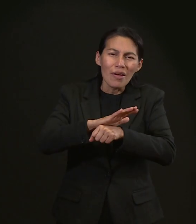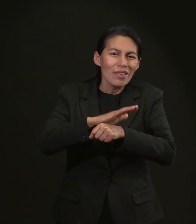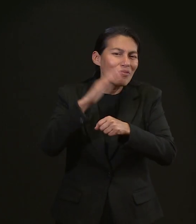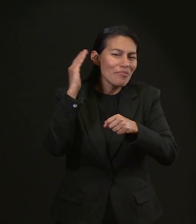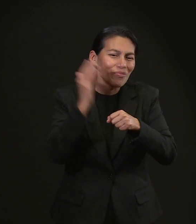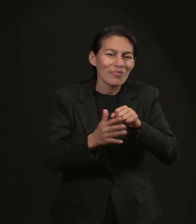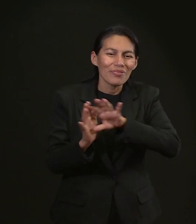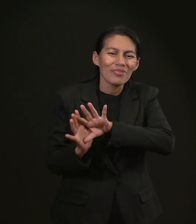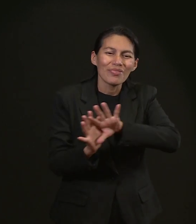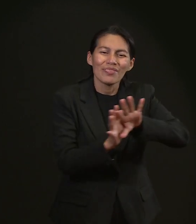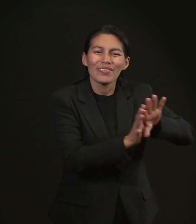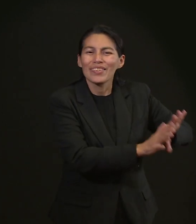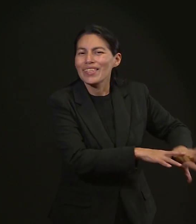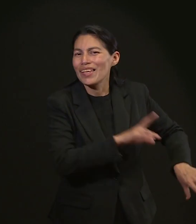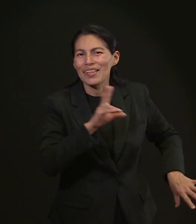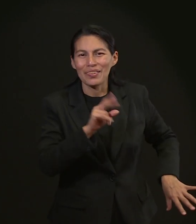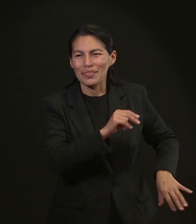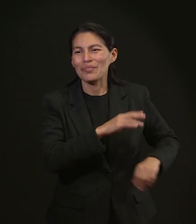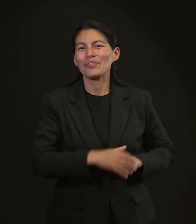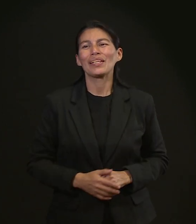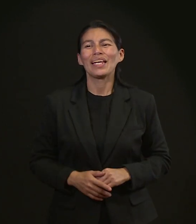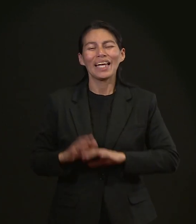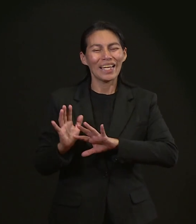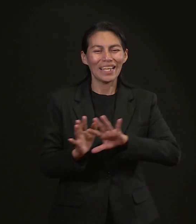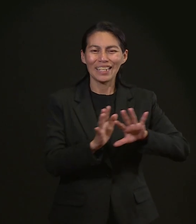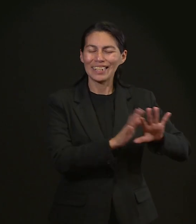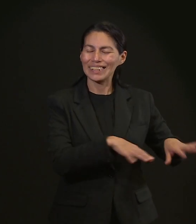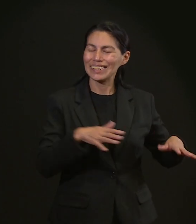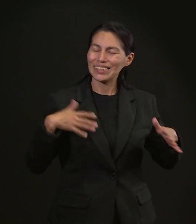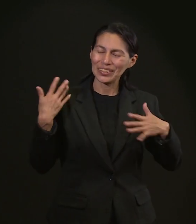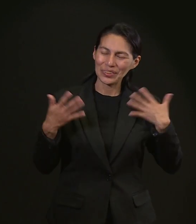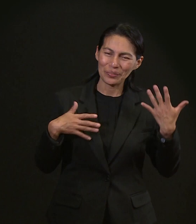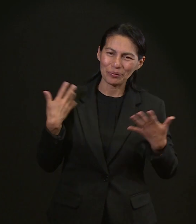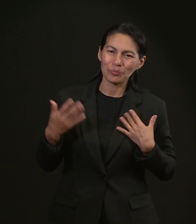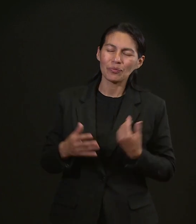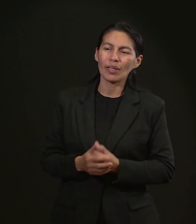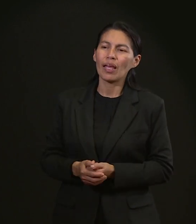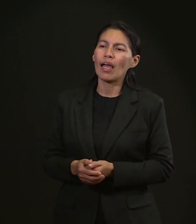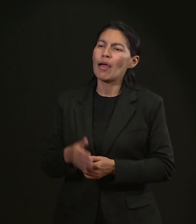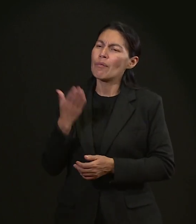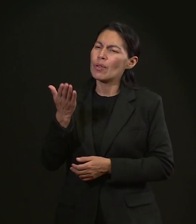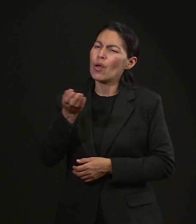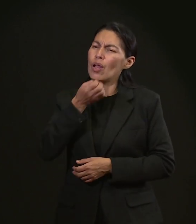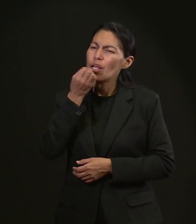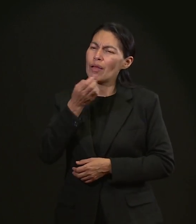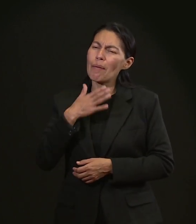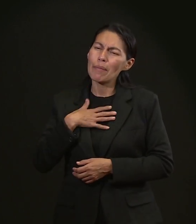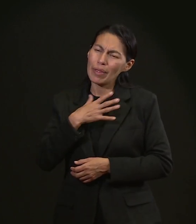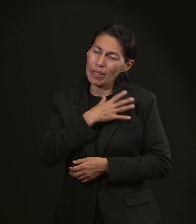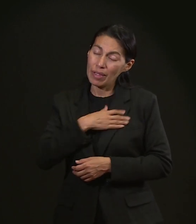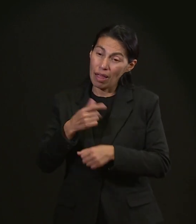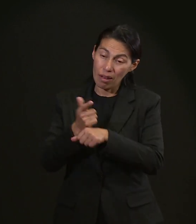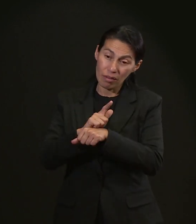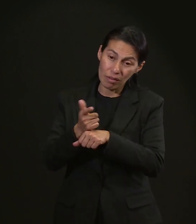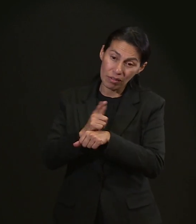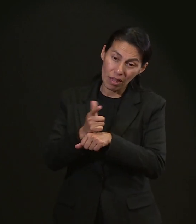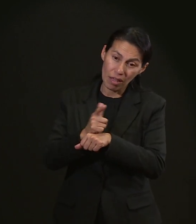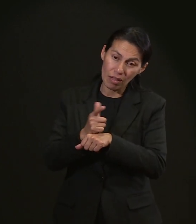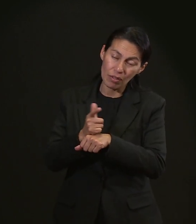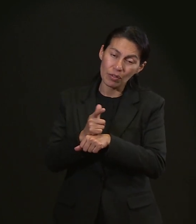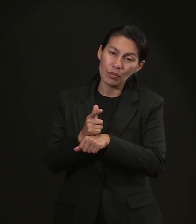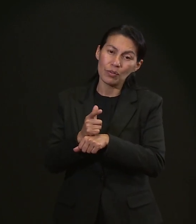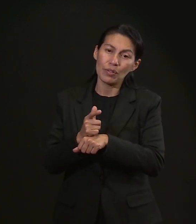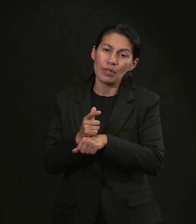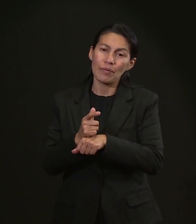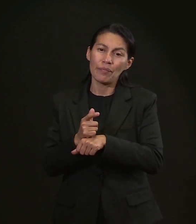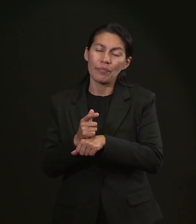covite amén pide oración por mi hija empezará su semestre presencial de la licenciatura en medicina y por mi